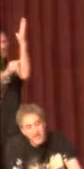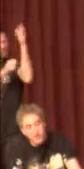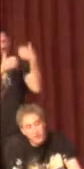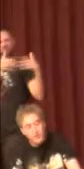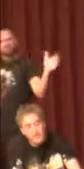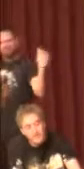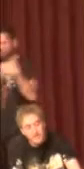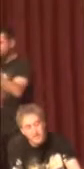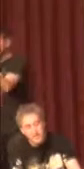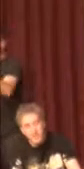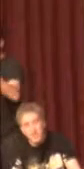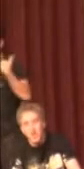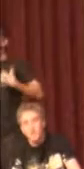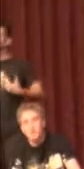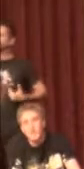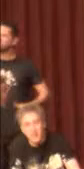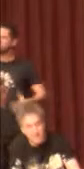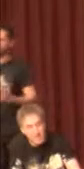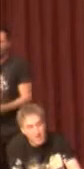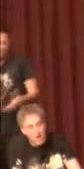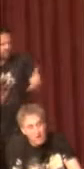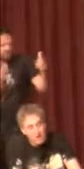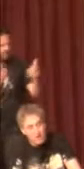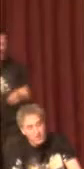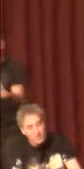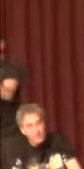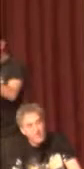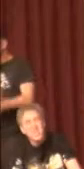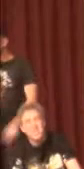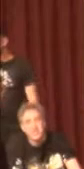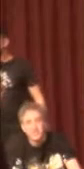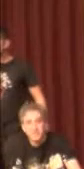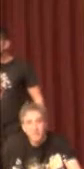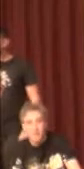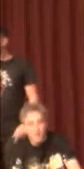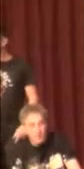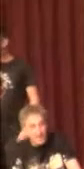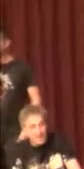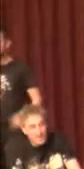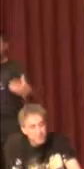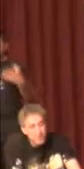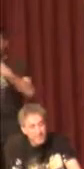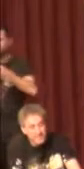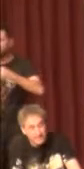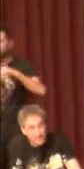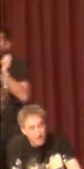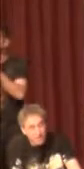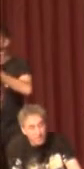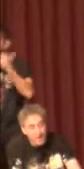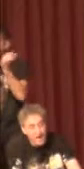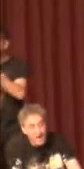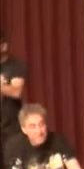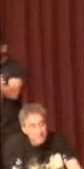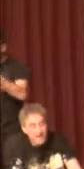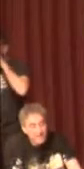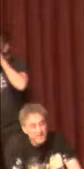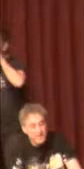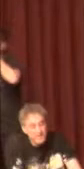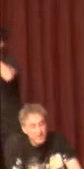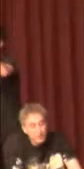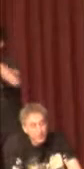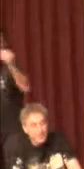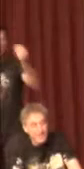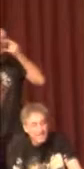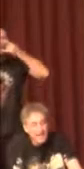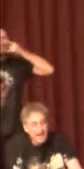on m'a illusionné. J'ai entrepris de faire corps, de rire, comme on m'a fait pleurer, comme on m'a